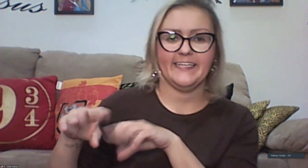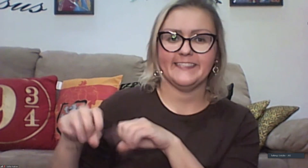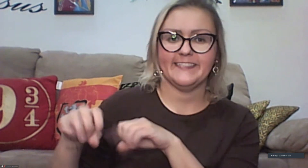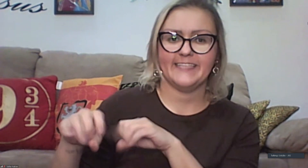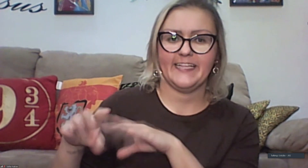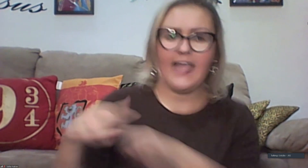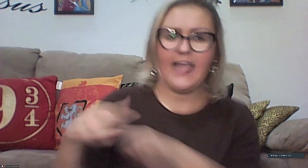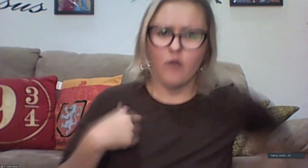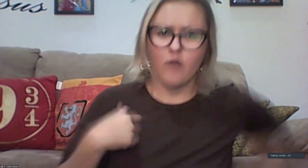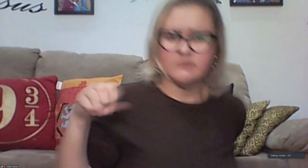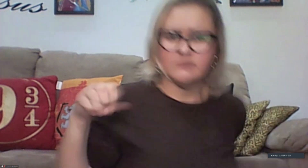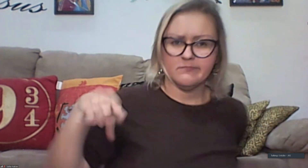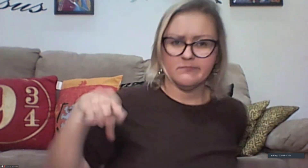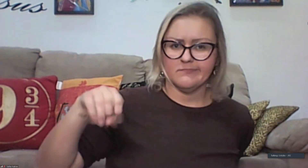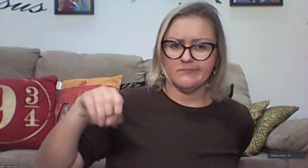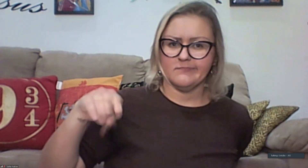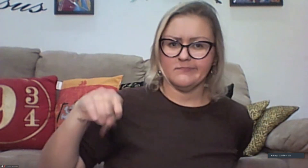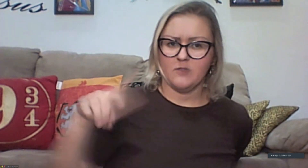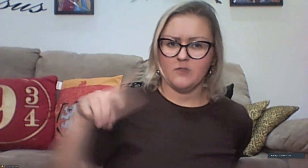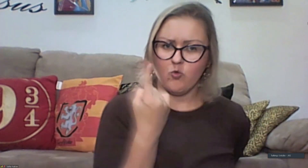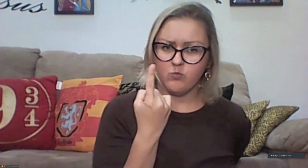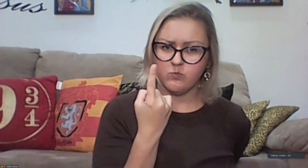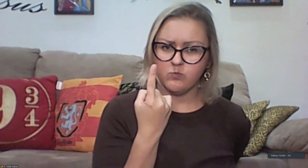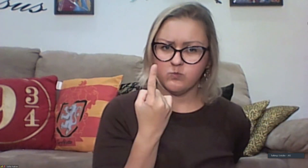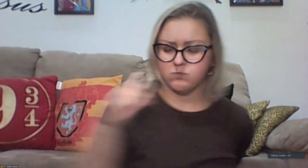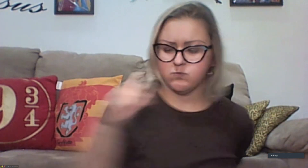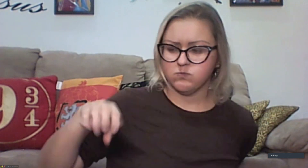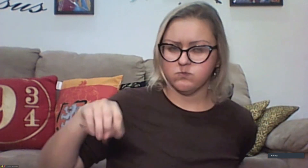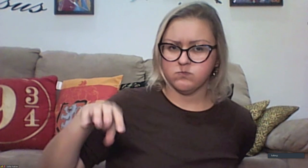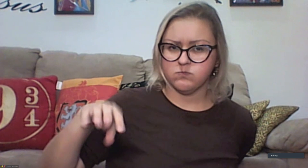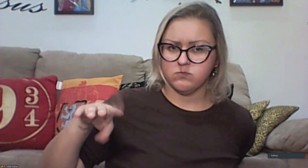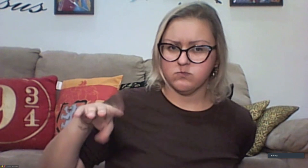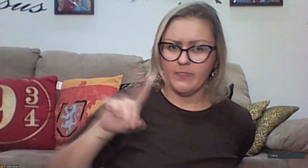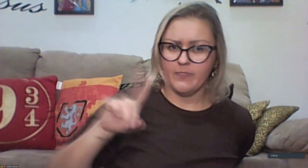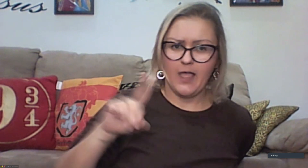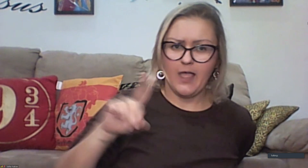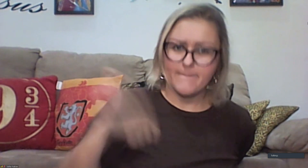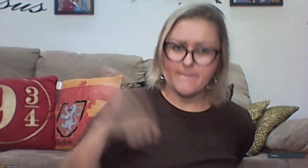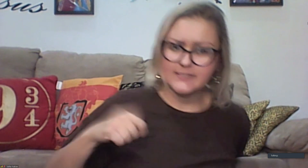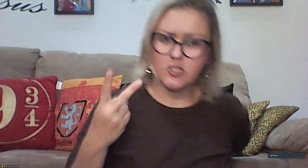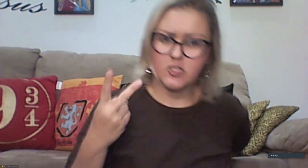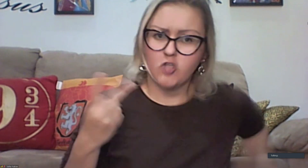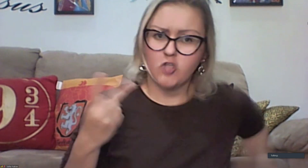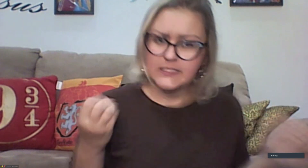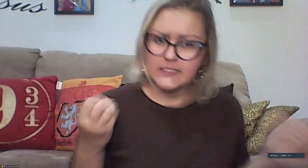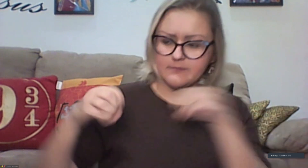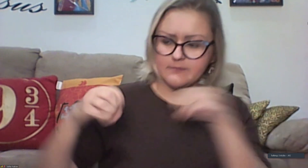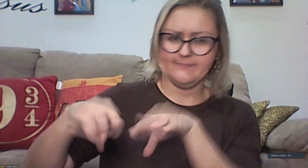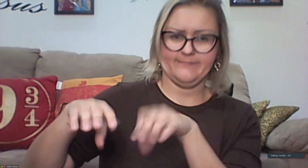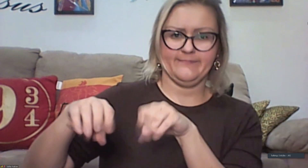sozinho. Ensinar para quem? Sozinho? Só você? 2, tudo bem? Não. Você